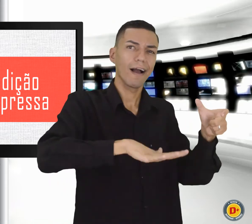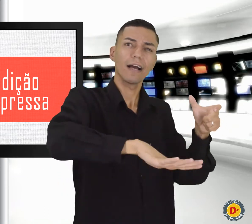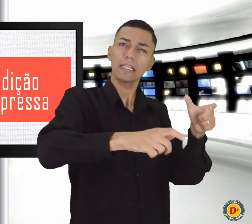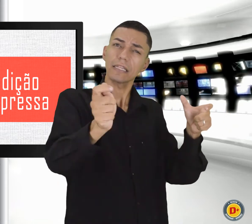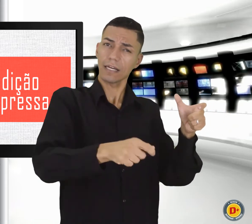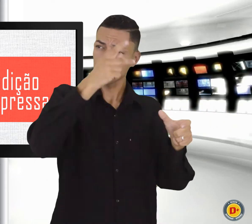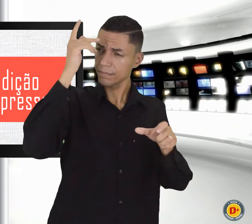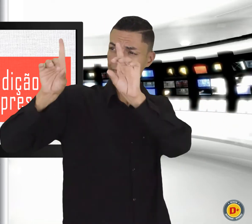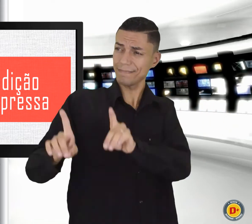trabalharia nele.